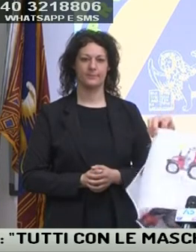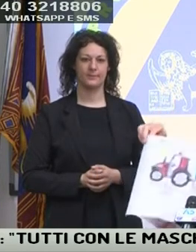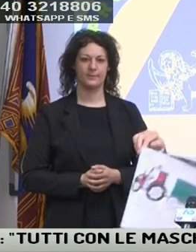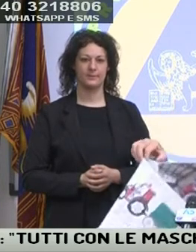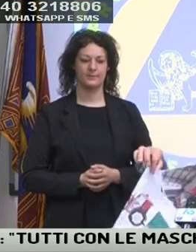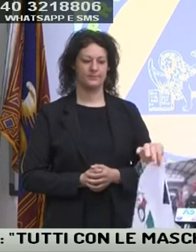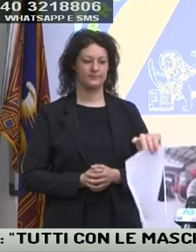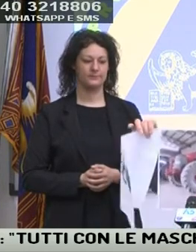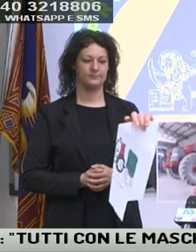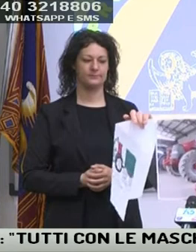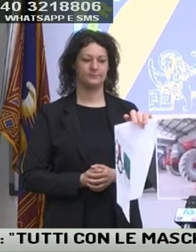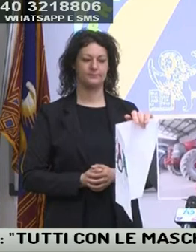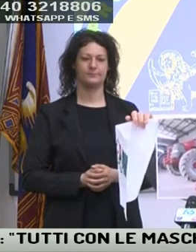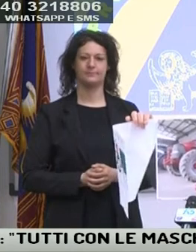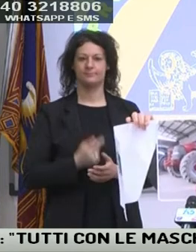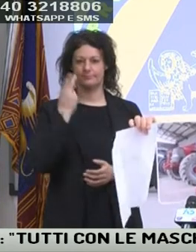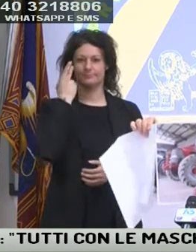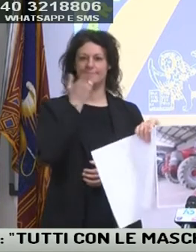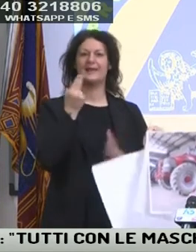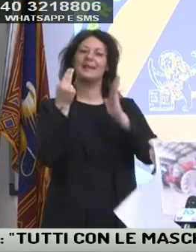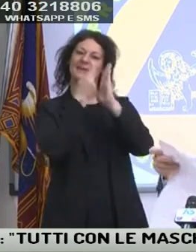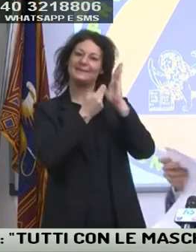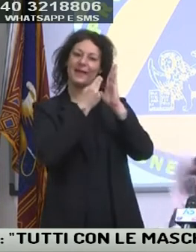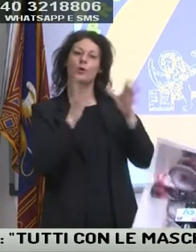Eccolo. Poi ci ha mandato anche l'originale.